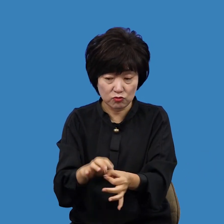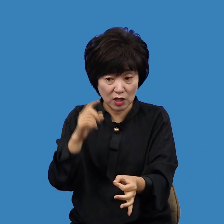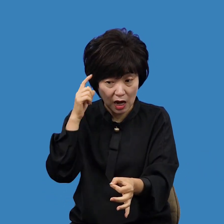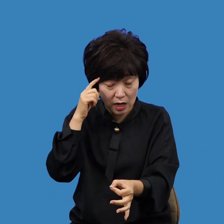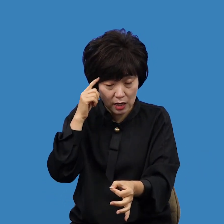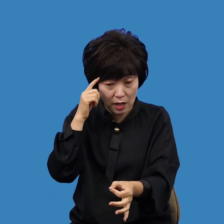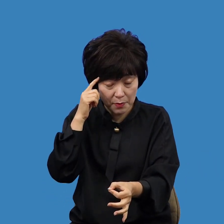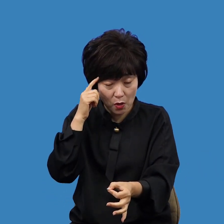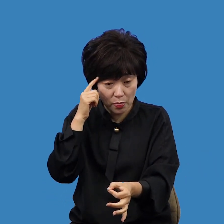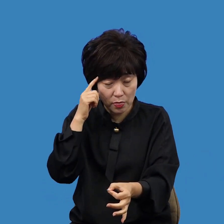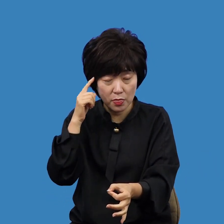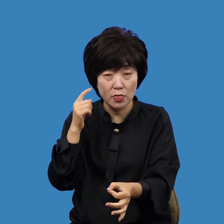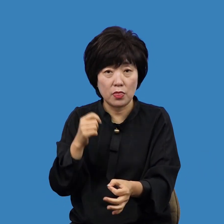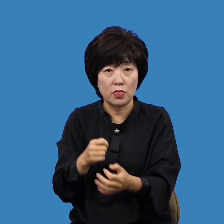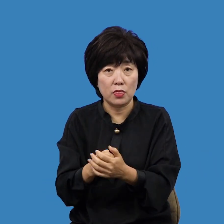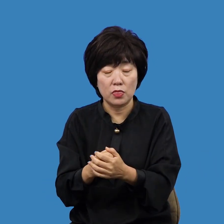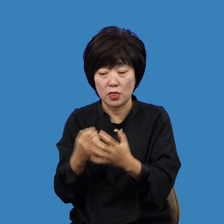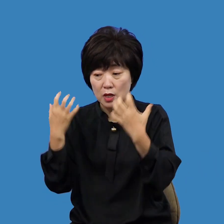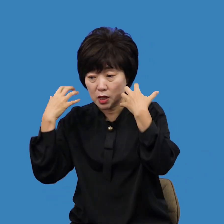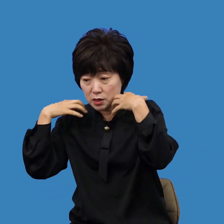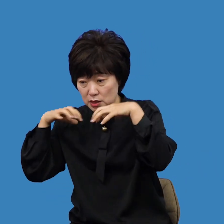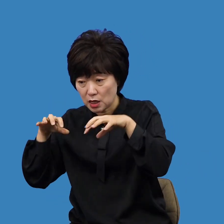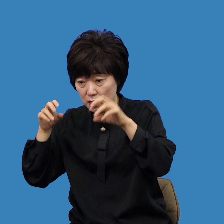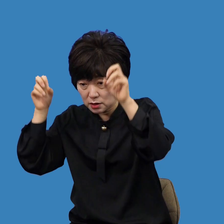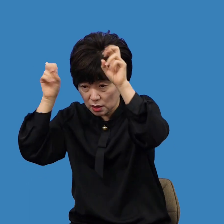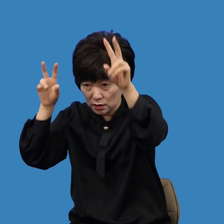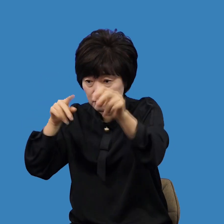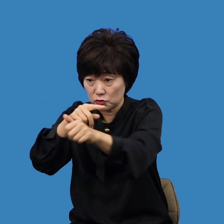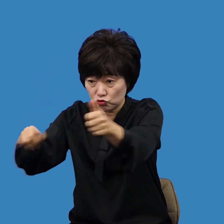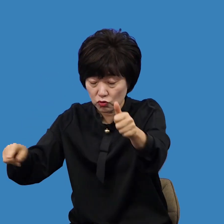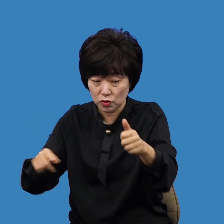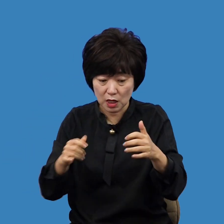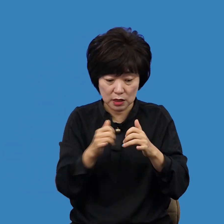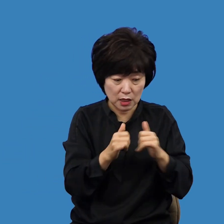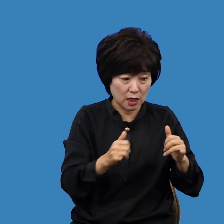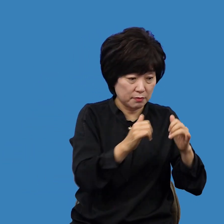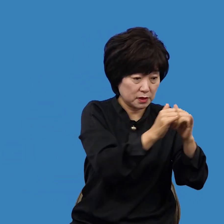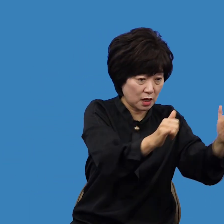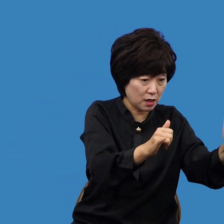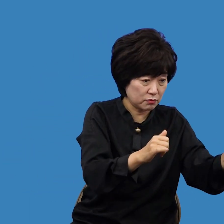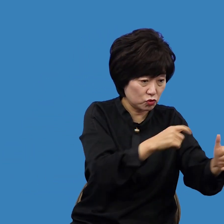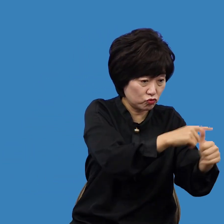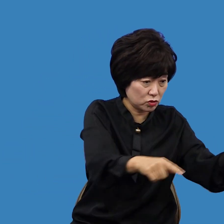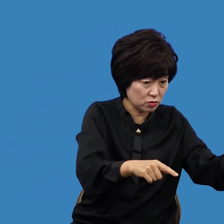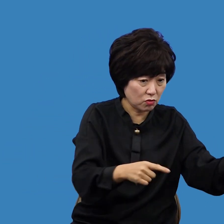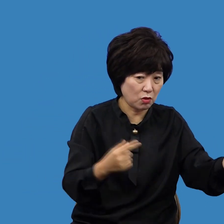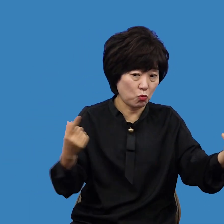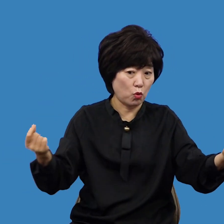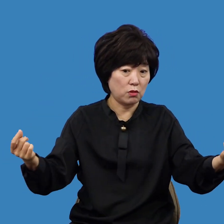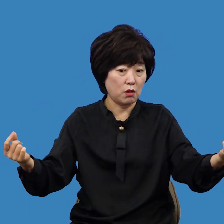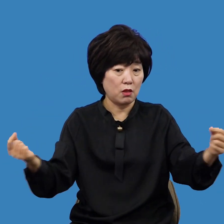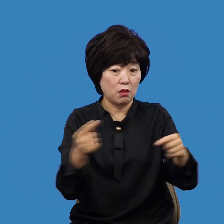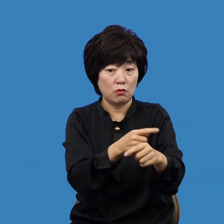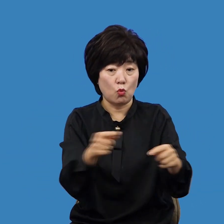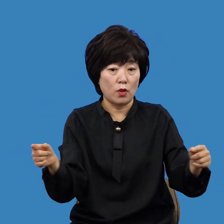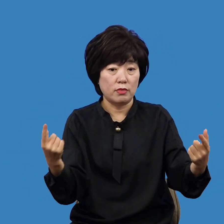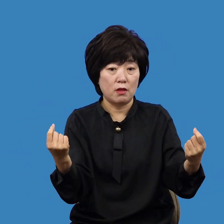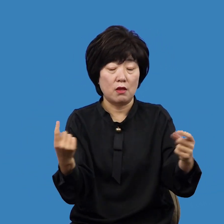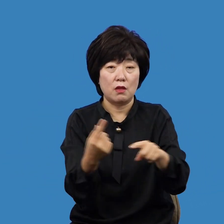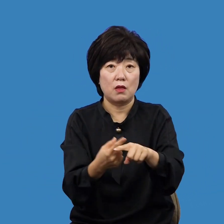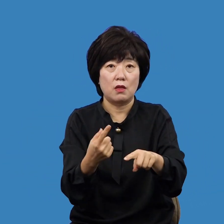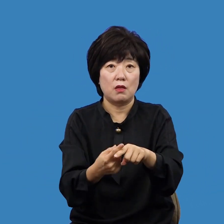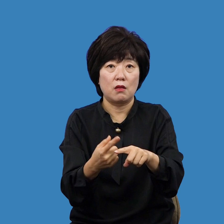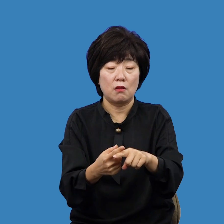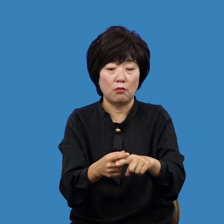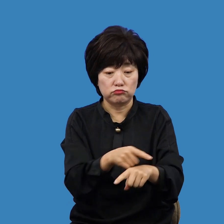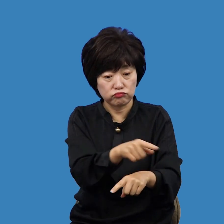이해하면 사자가 사슴을 잡아먹는 거나 사람이 사람을 죽이는 거나 구분할 수가 없잖아. 똑같이 그냥 이 물질 세계에